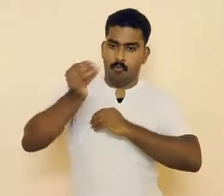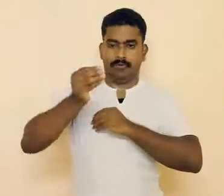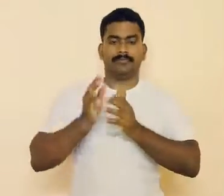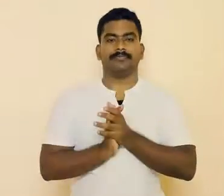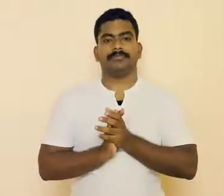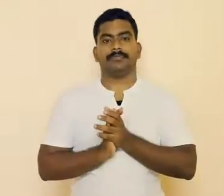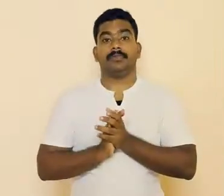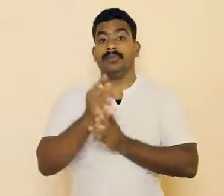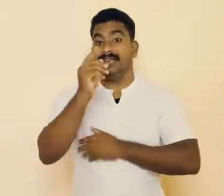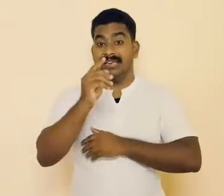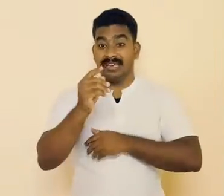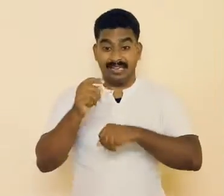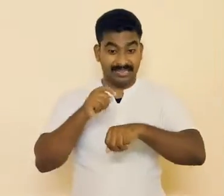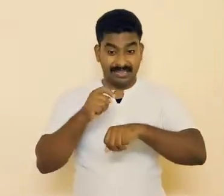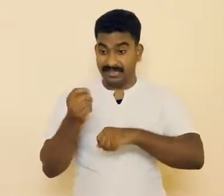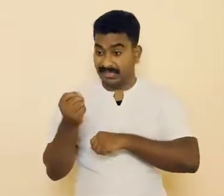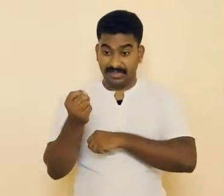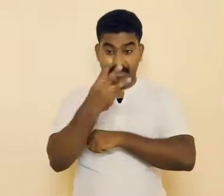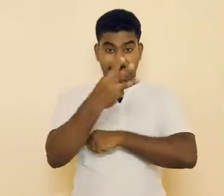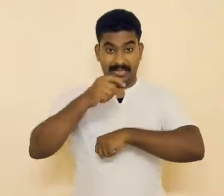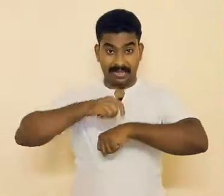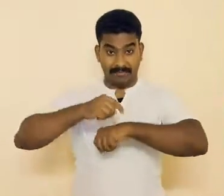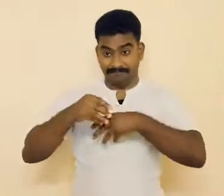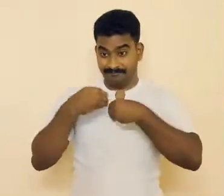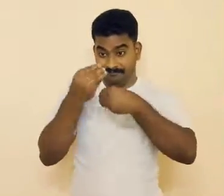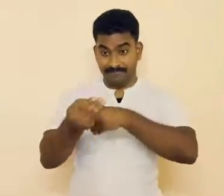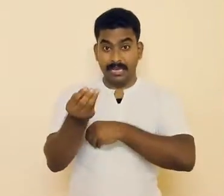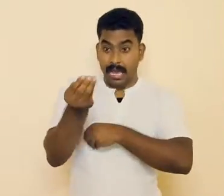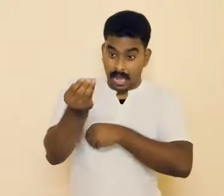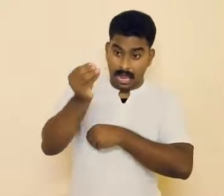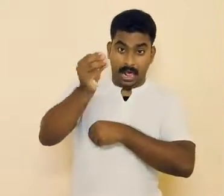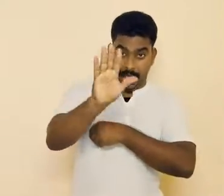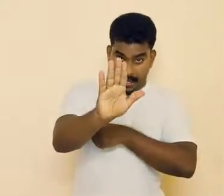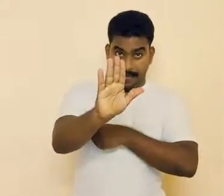മൊറട്ടോറിയം കാലഘട്ടത്തെ പലിശ തവണകളായി അടച്ചാൽ മതി.